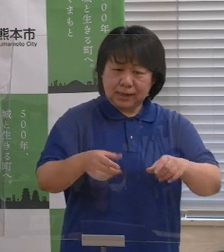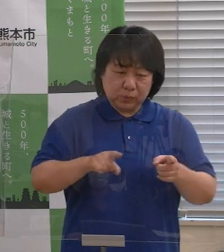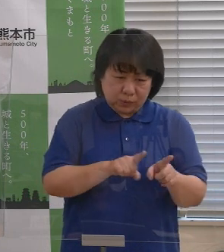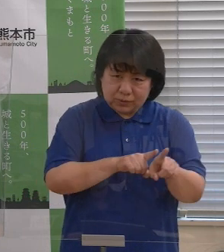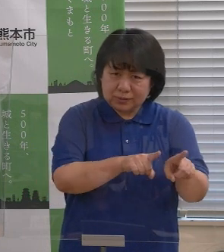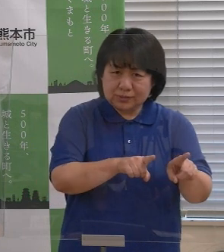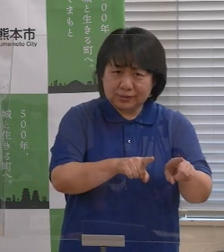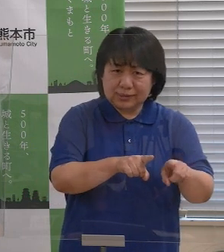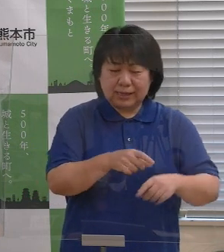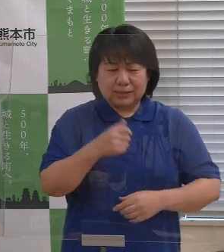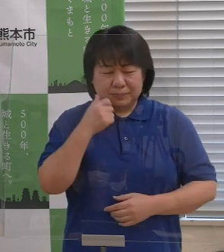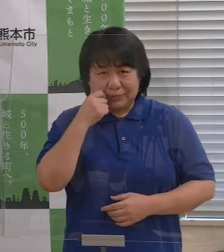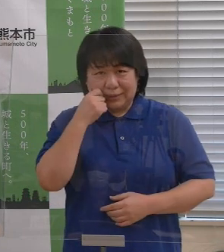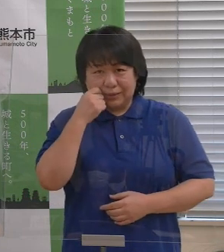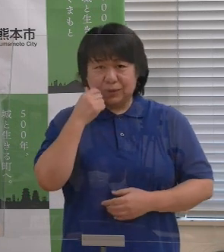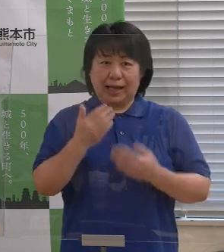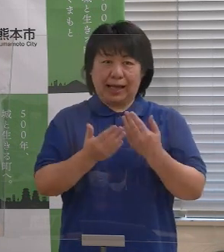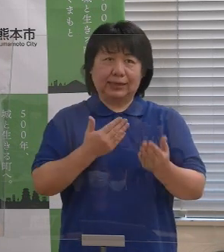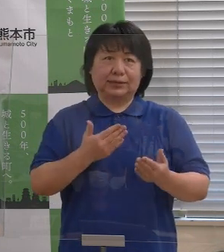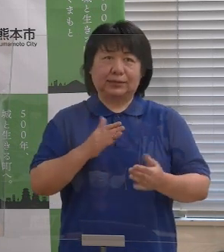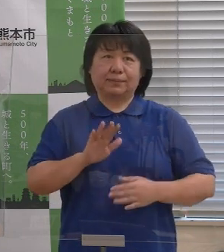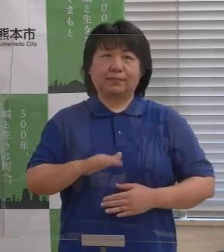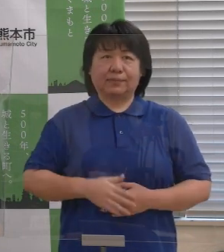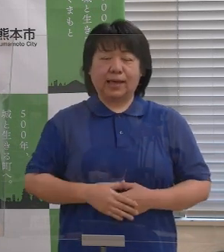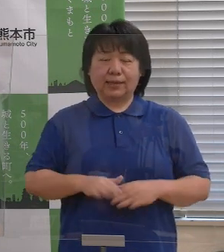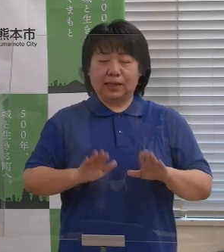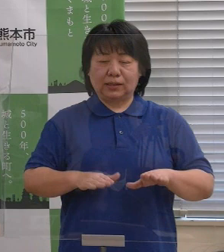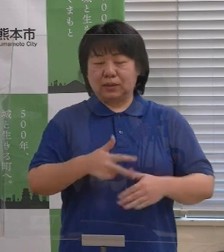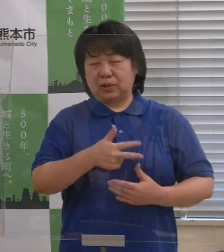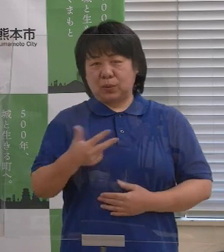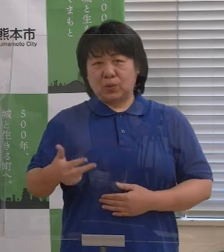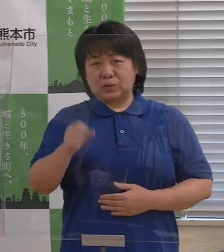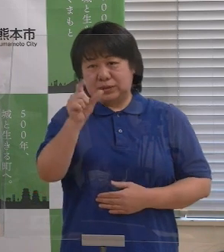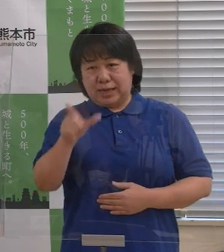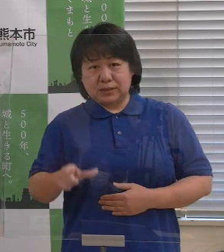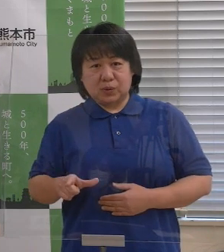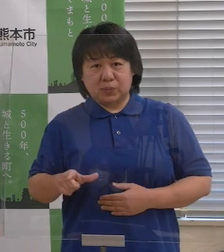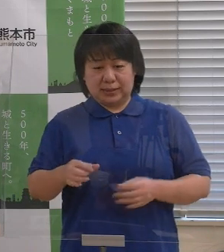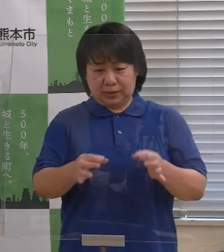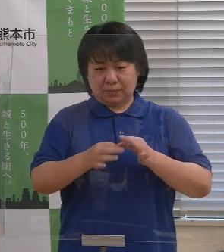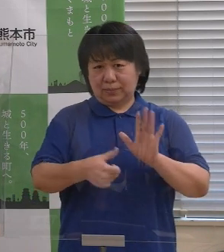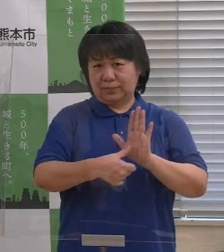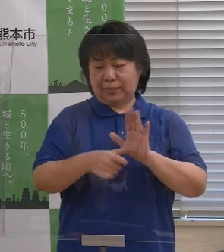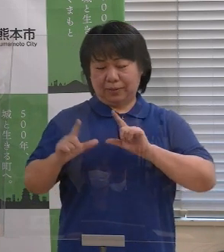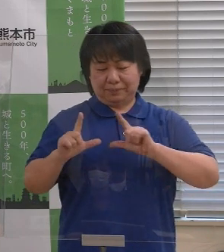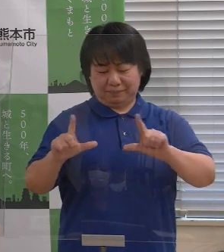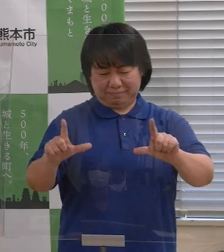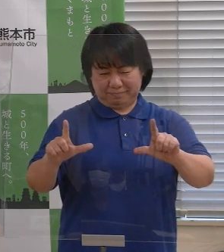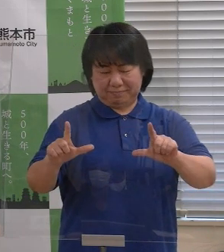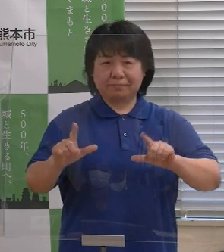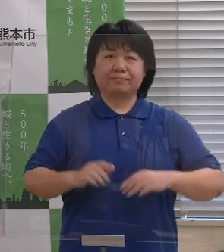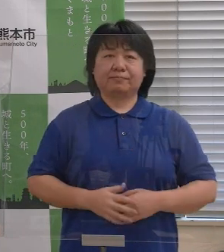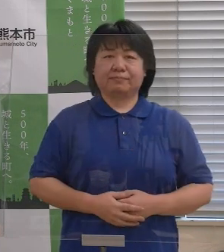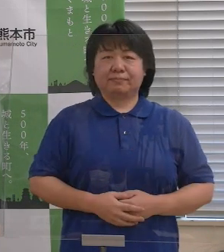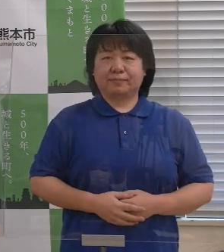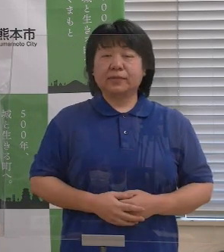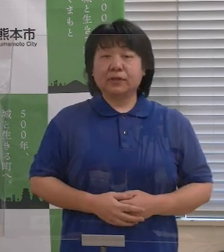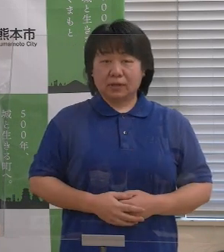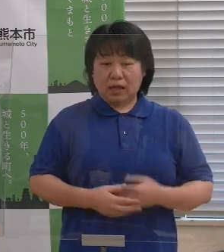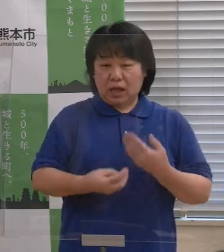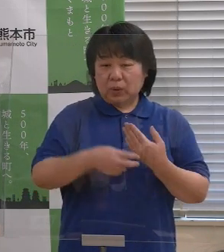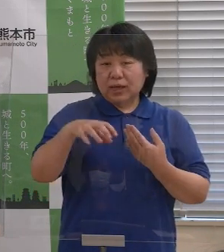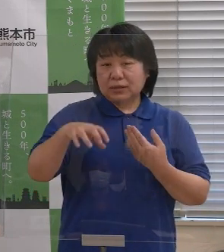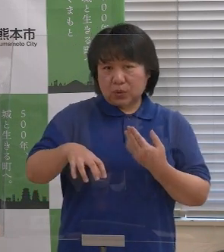なことが明らかになったことから、今週月曜日に店舗名の公表に踏み切ったところです。保